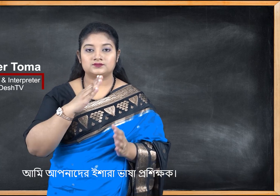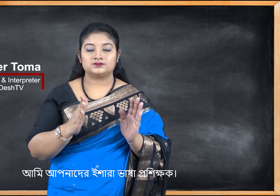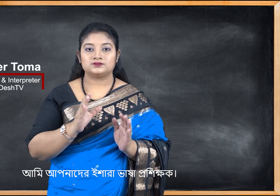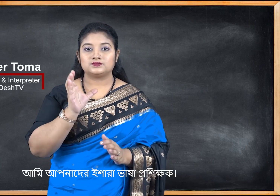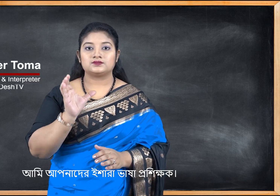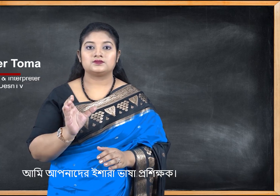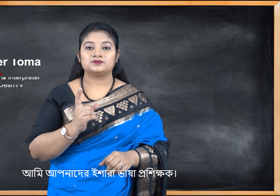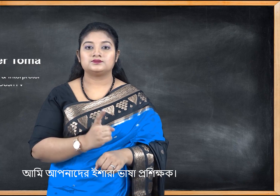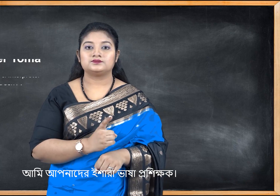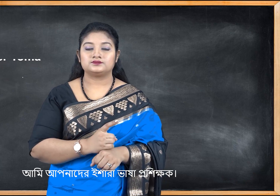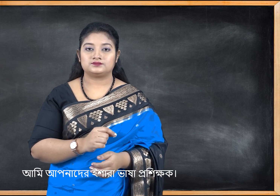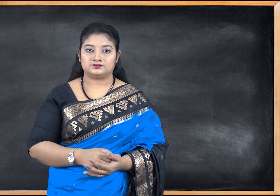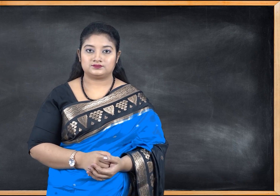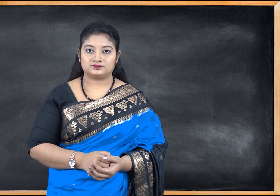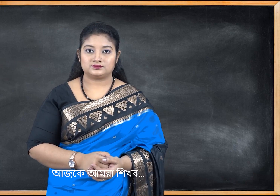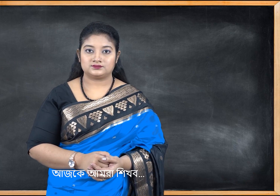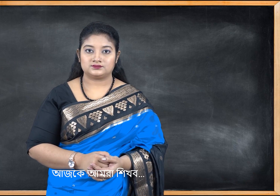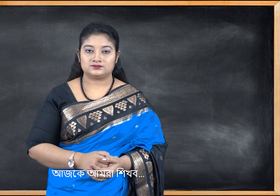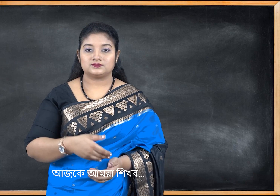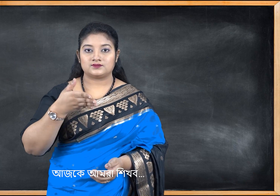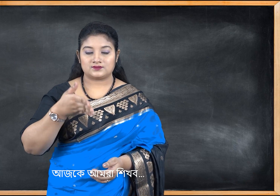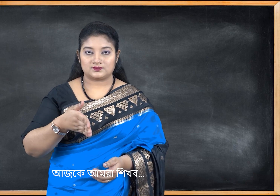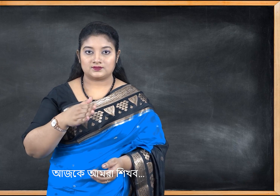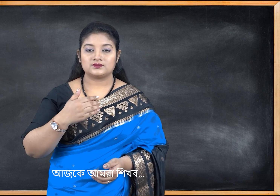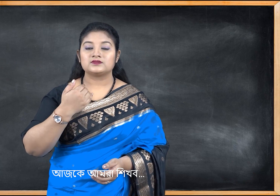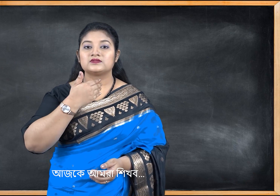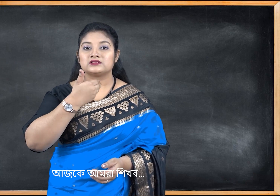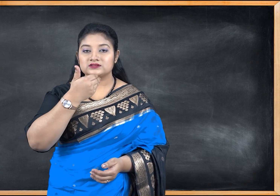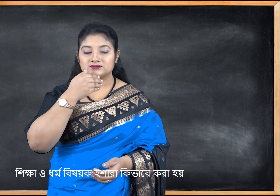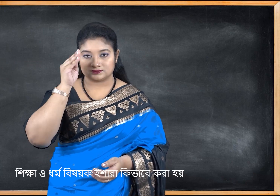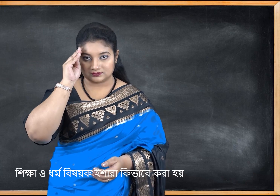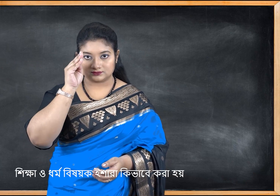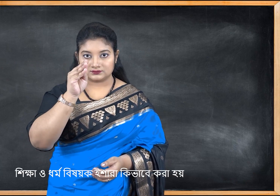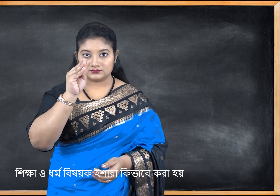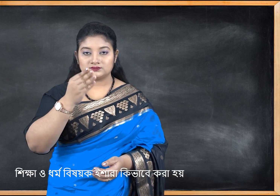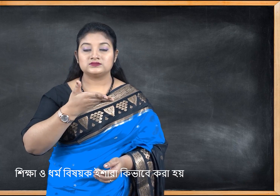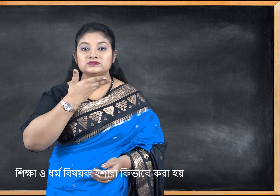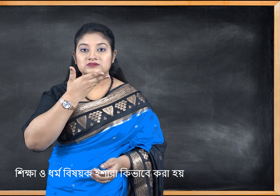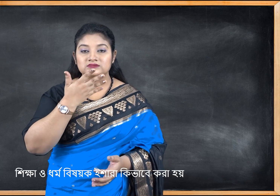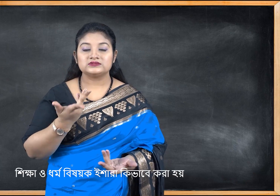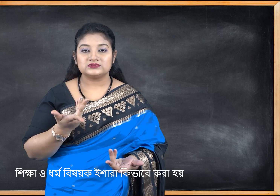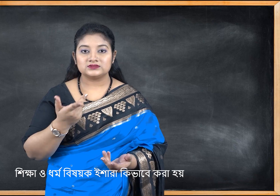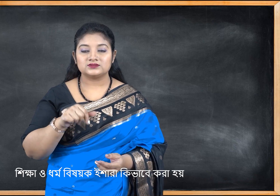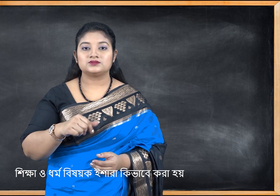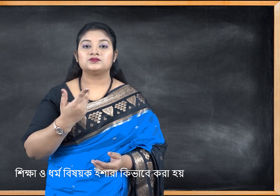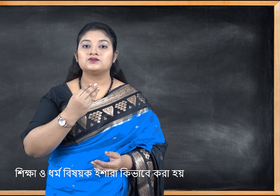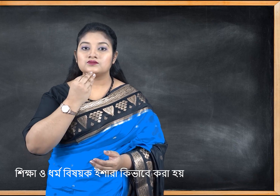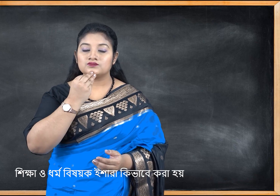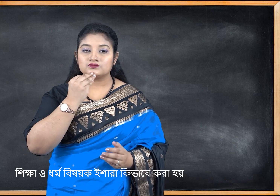ভাষা প্রশিক্ষক। আজকে আমরা শিখব শিক্ষা ও ধর্ম বিষয়ক